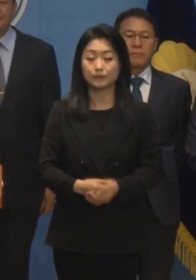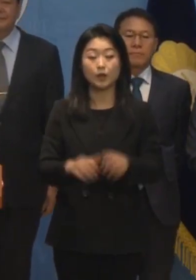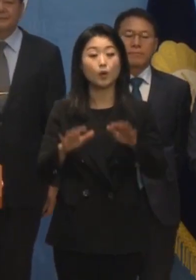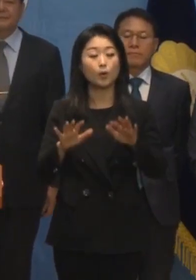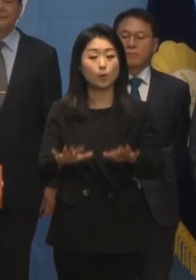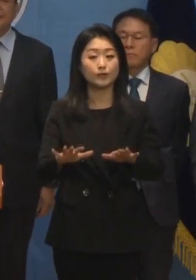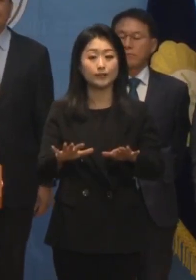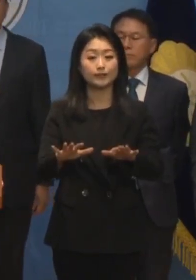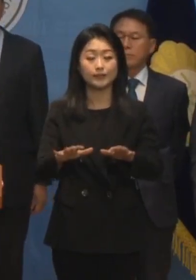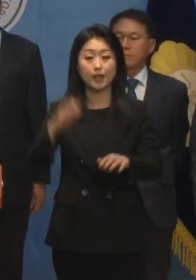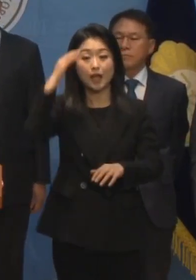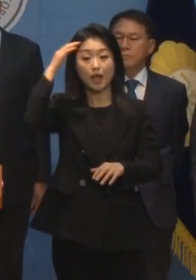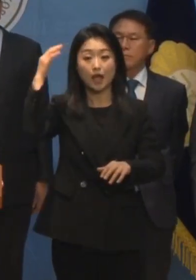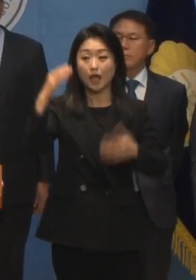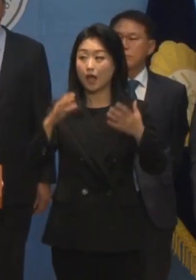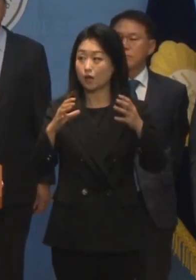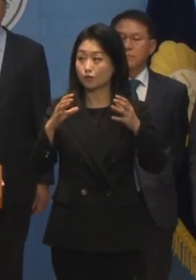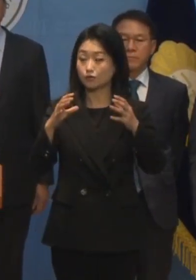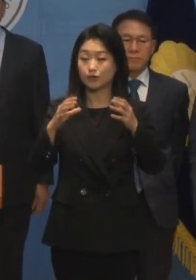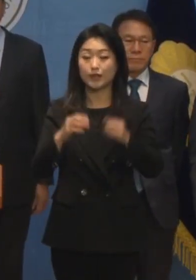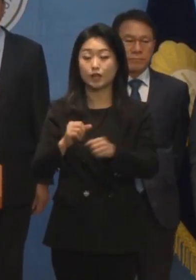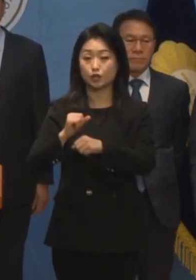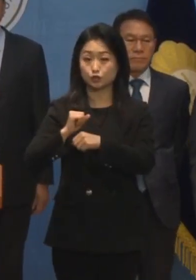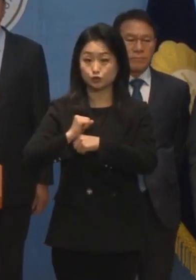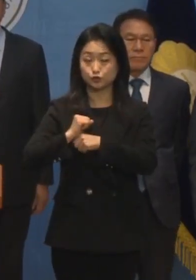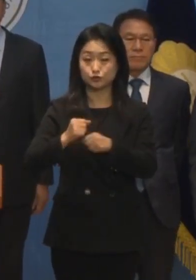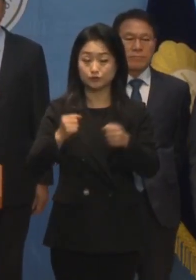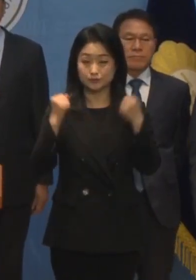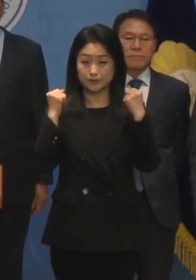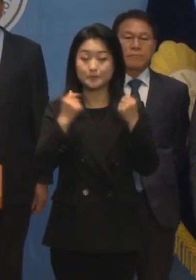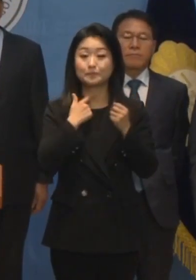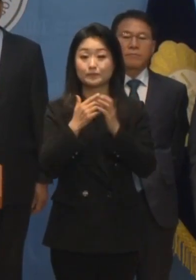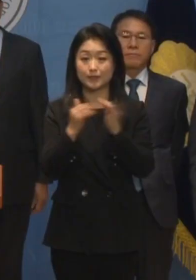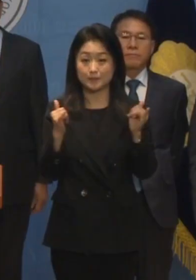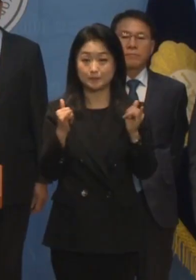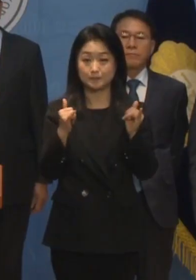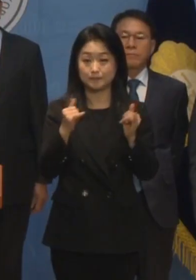오늘 대한민국 예비역 장성단의